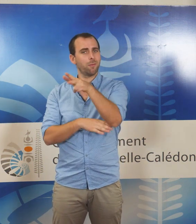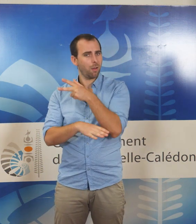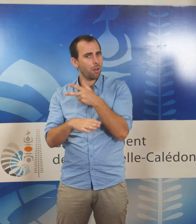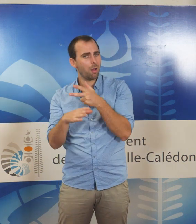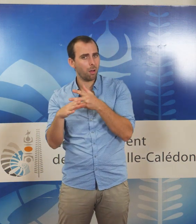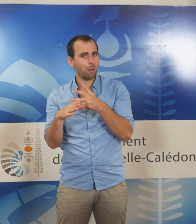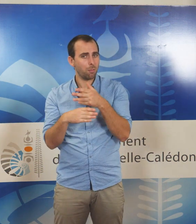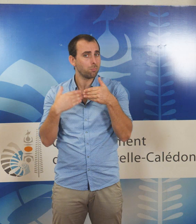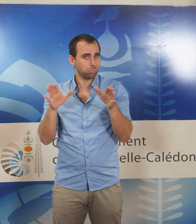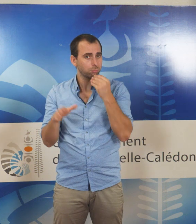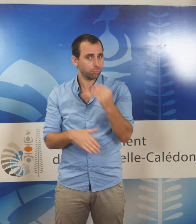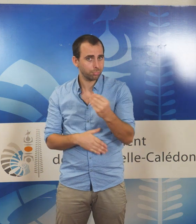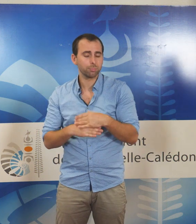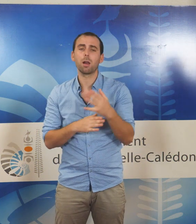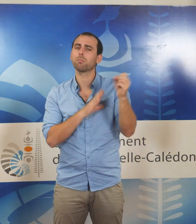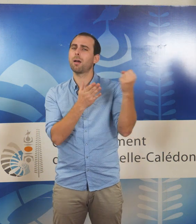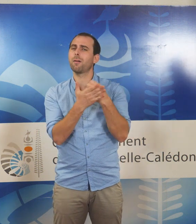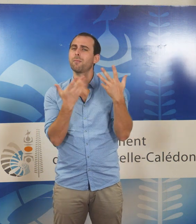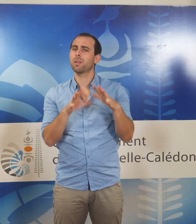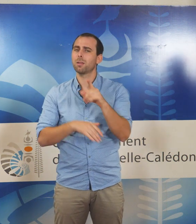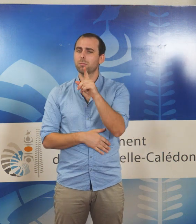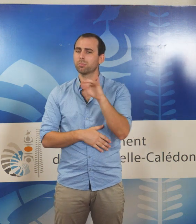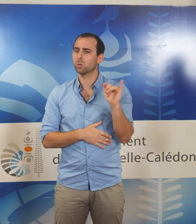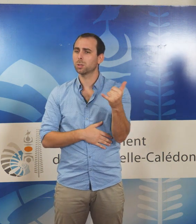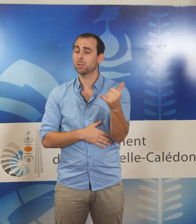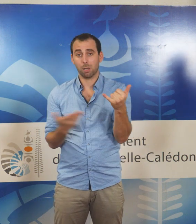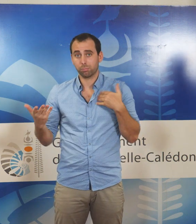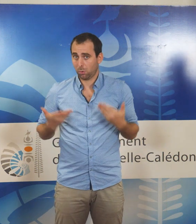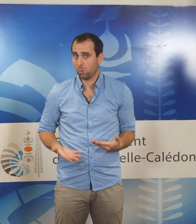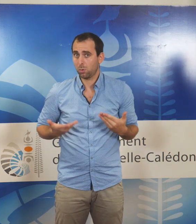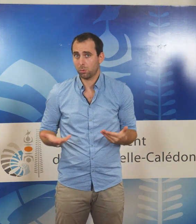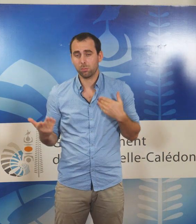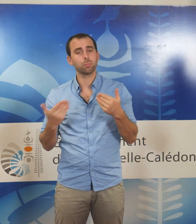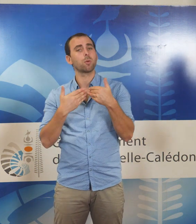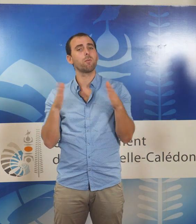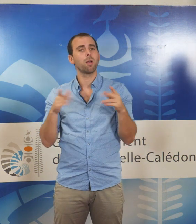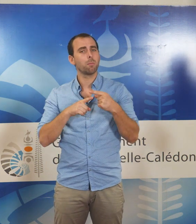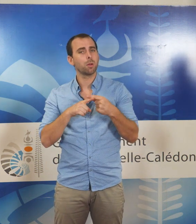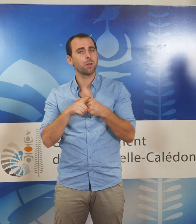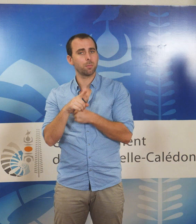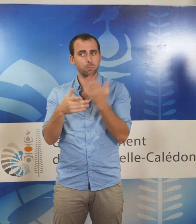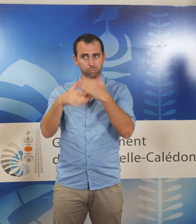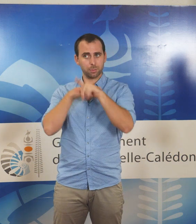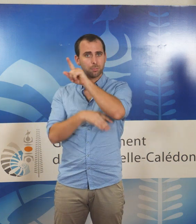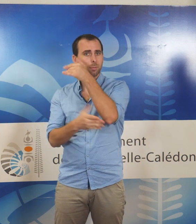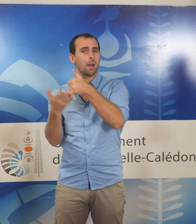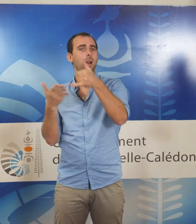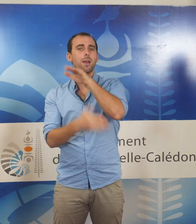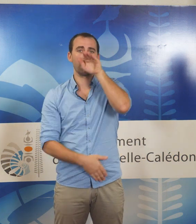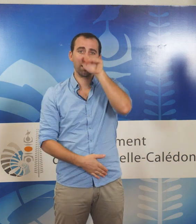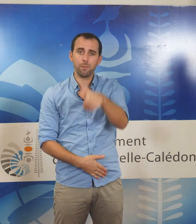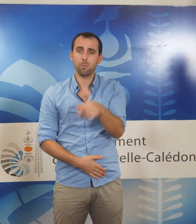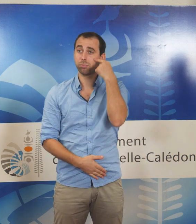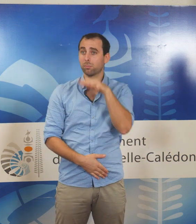Nous avons eu l'information que jeudi, aujourd'hui, il y a une réouverture progressive sur l'IFU pour les familles